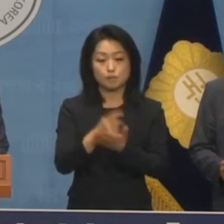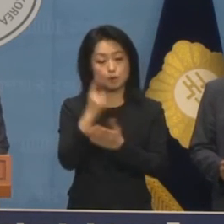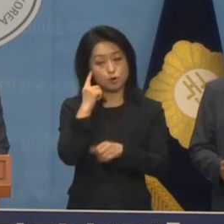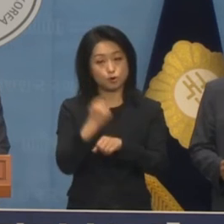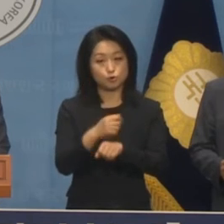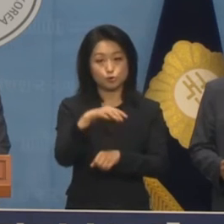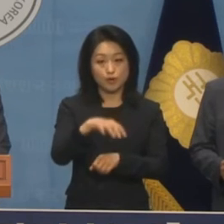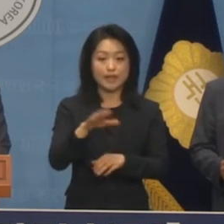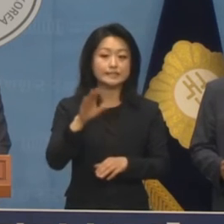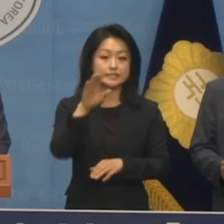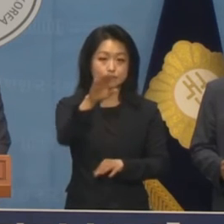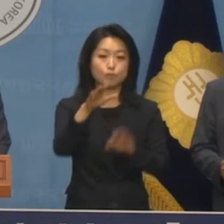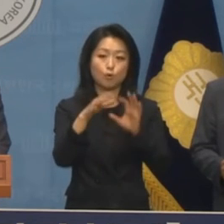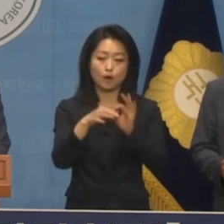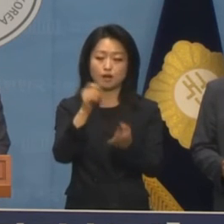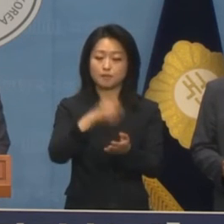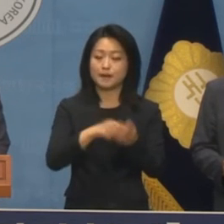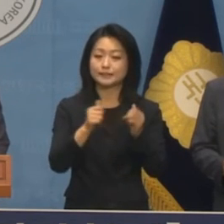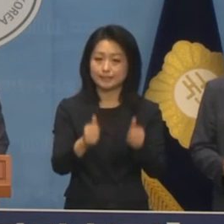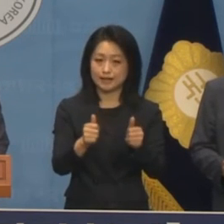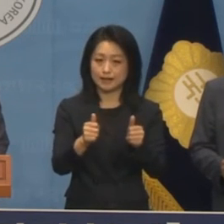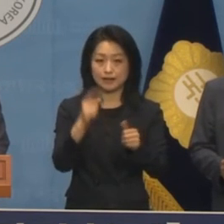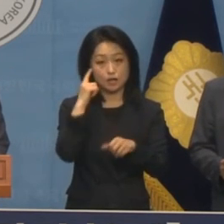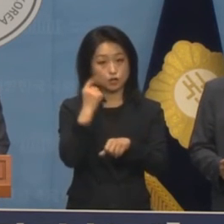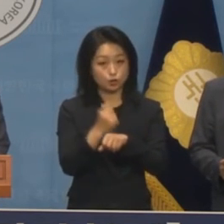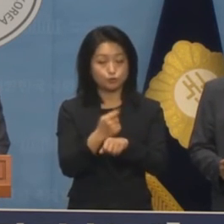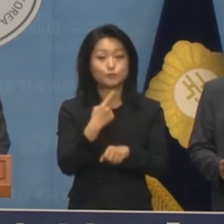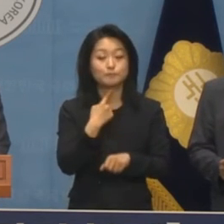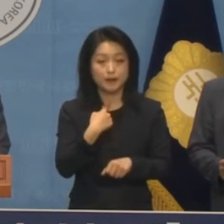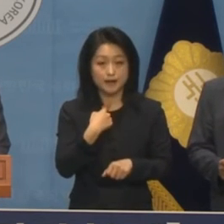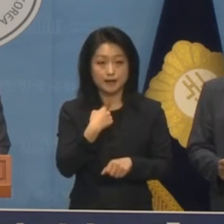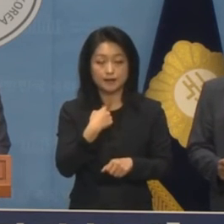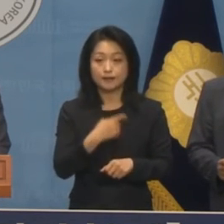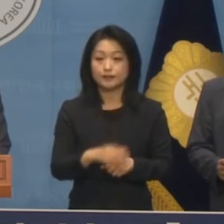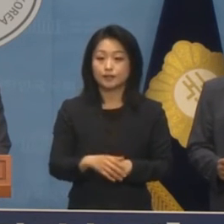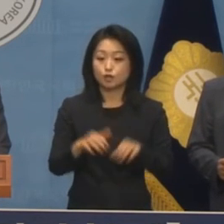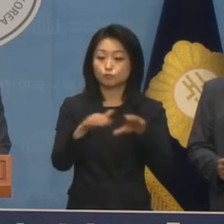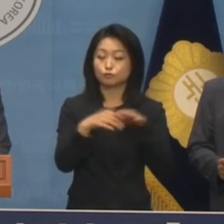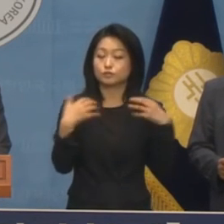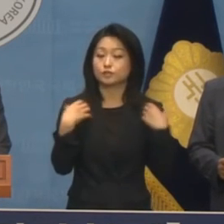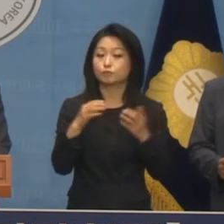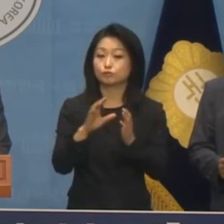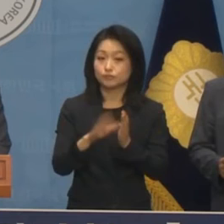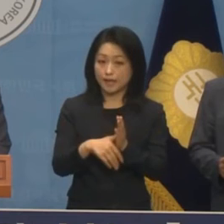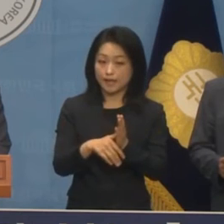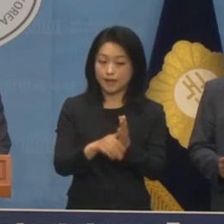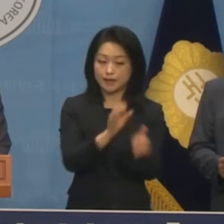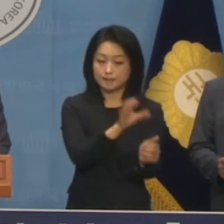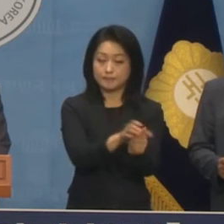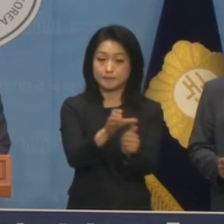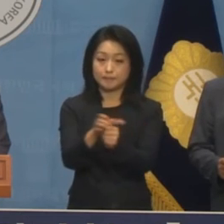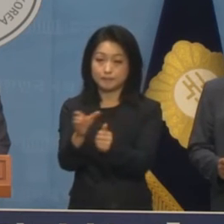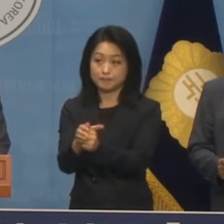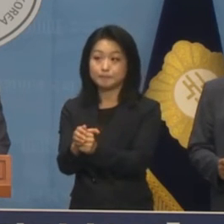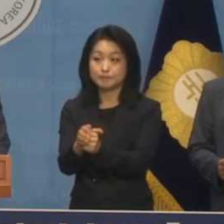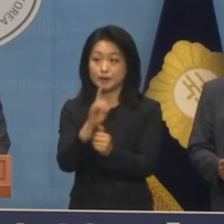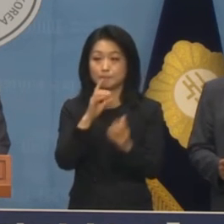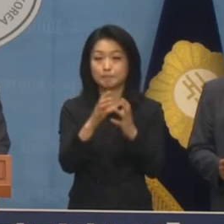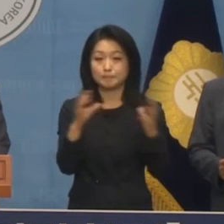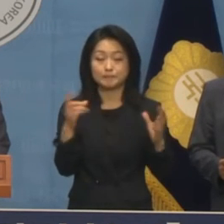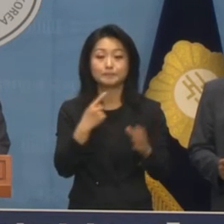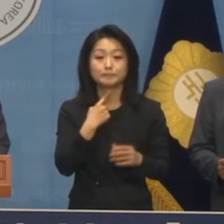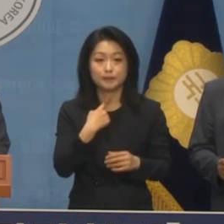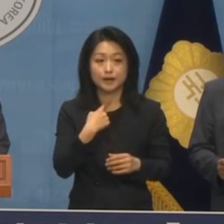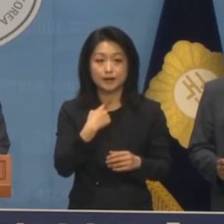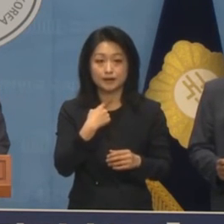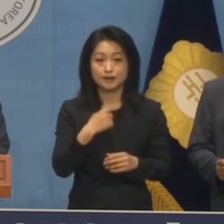우리법연구회는 진보 성향의 판사 모임으로 연구회 출신들이 지난 문재인 정부 때 주요 요직을 차지해 논란이